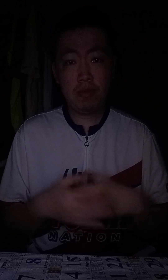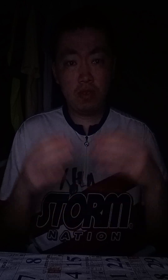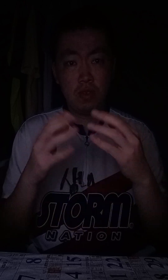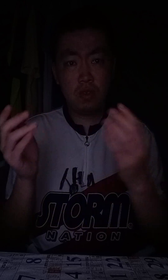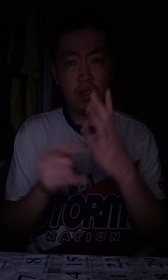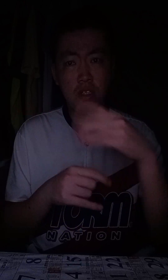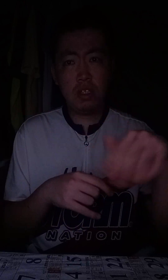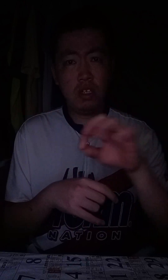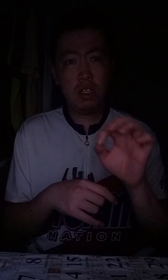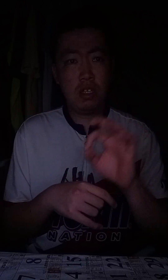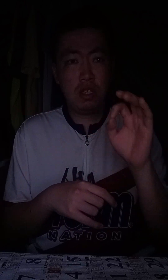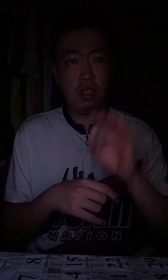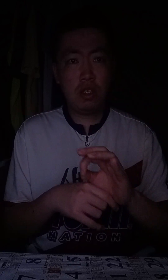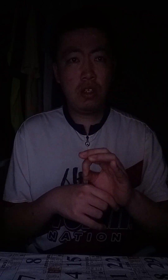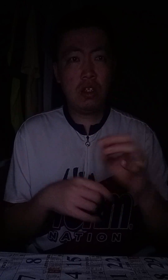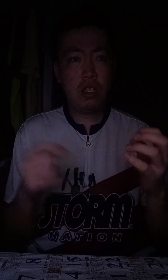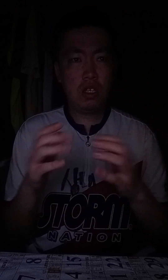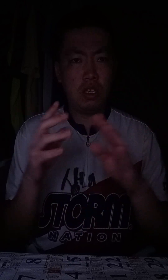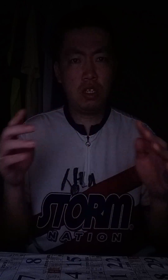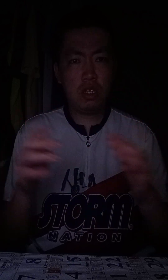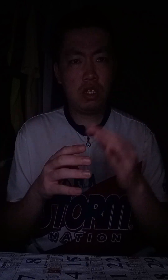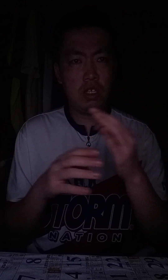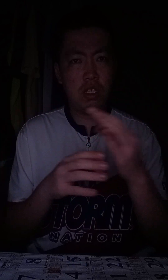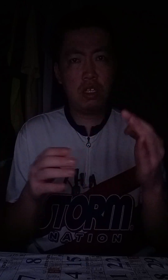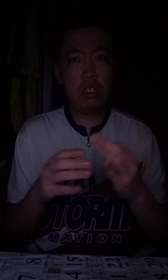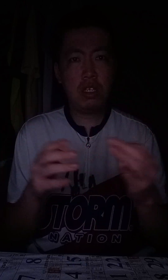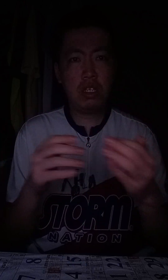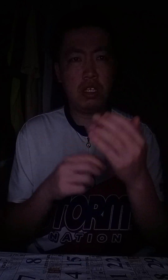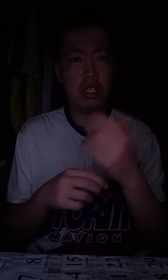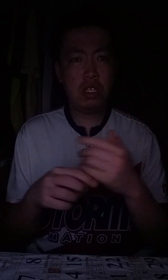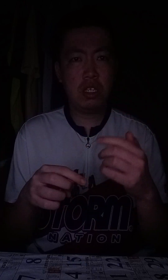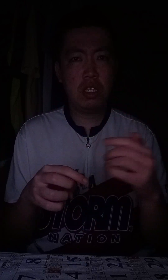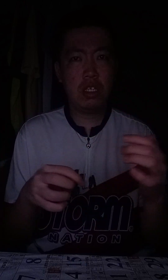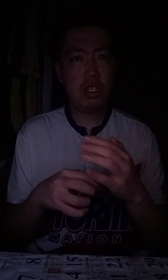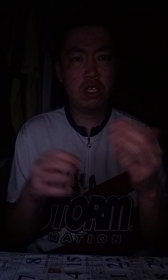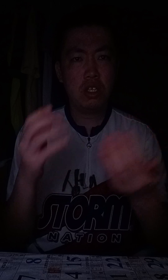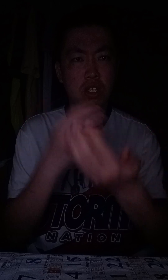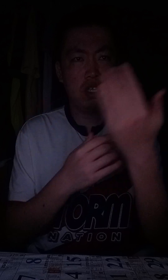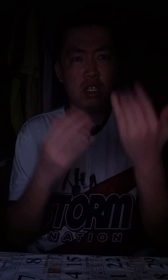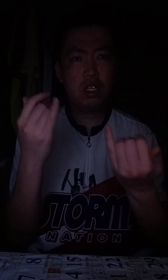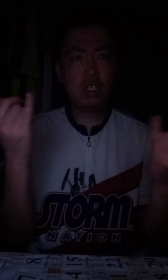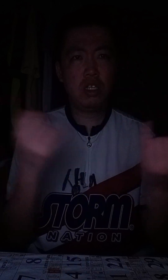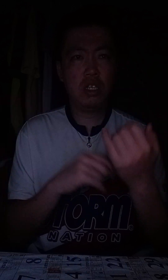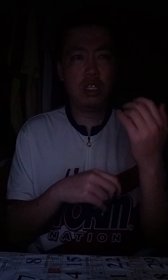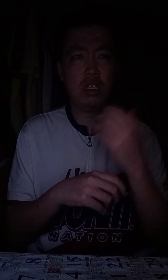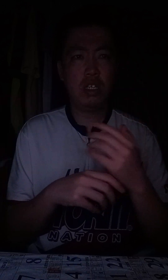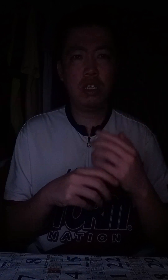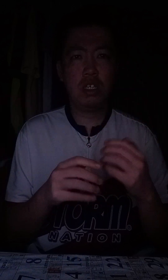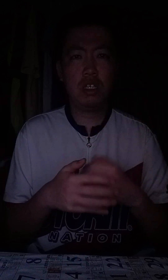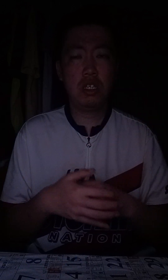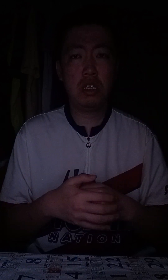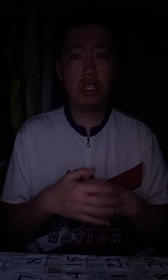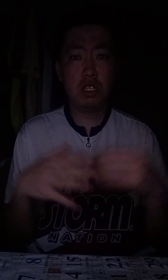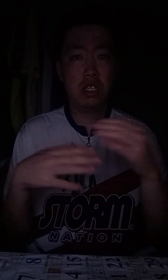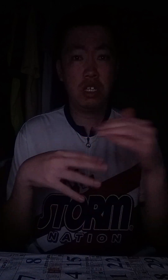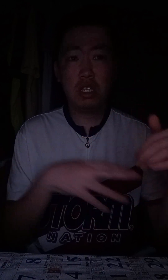향해 가던 버스는 10km를 겨우 간 지점에서 화염에 휩싸였습니다. 미리 승객들이 내리지